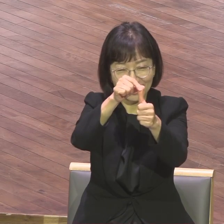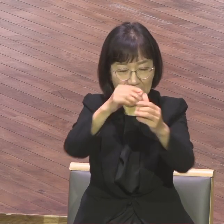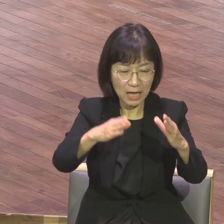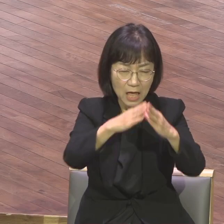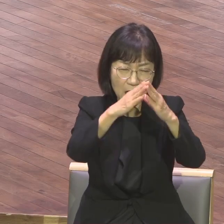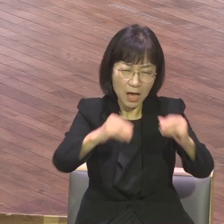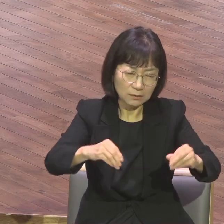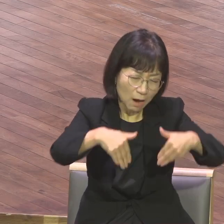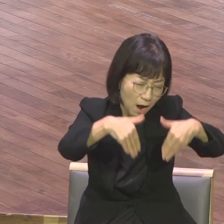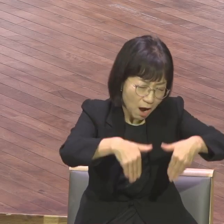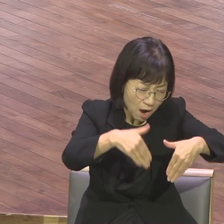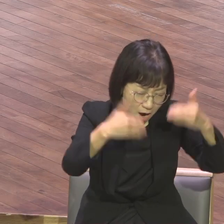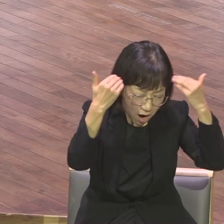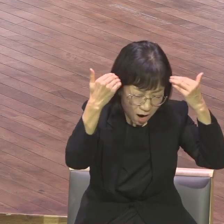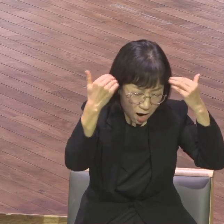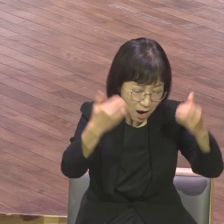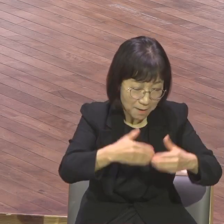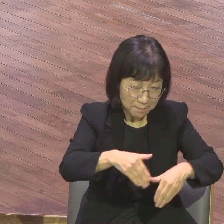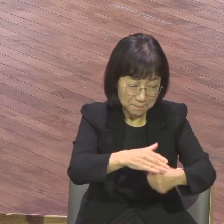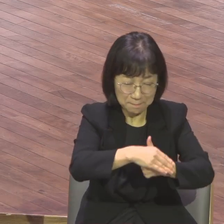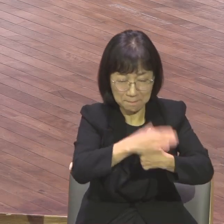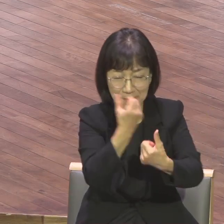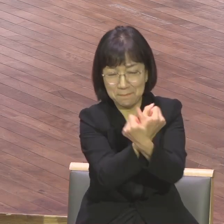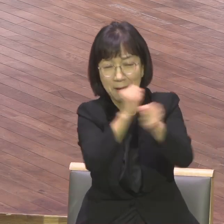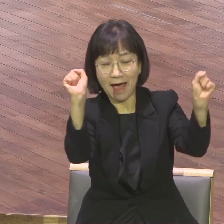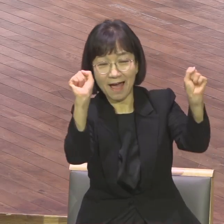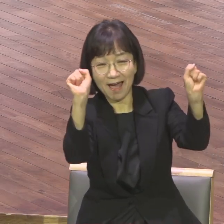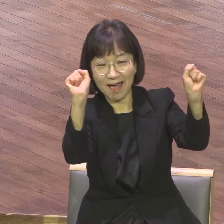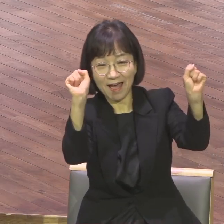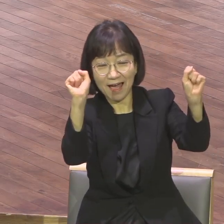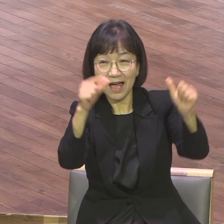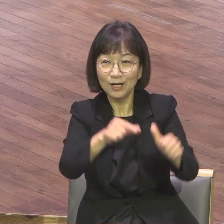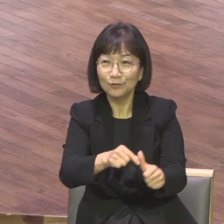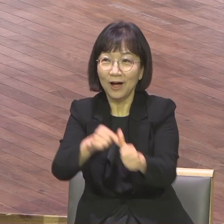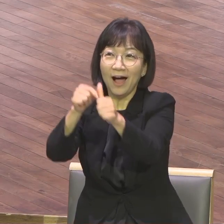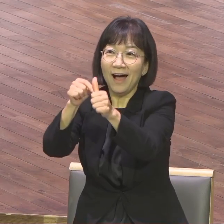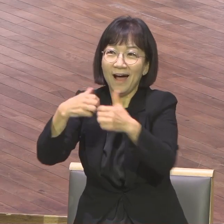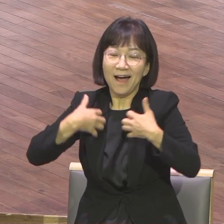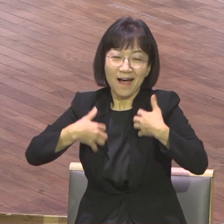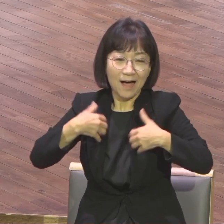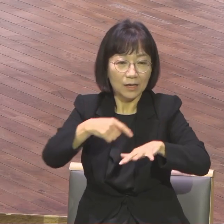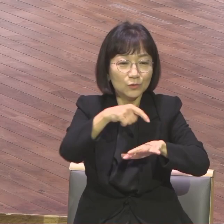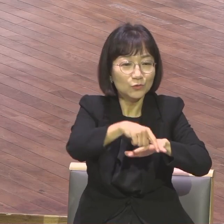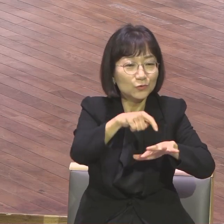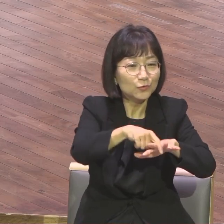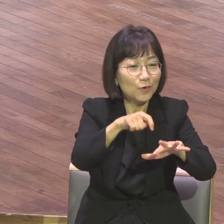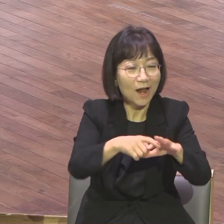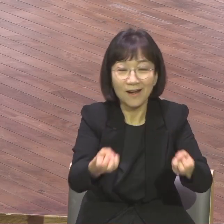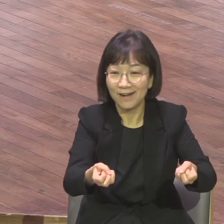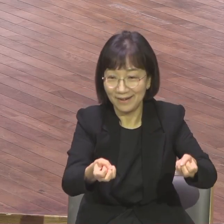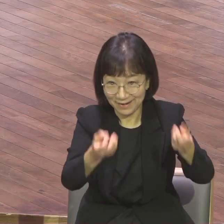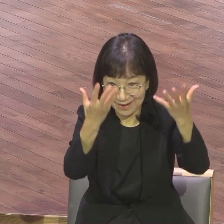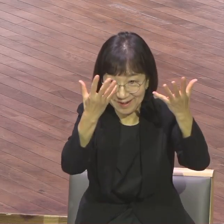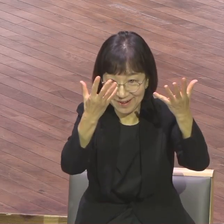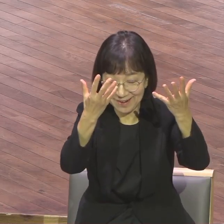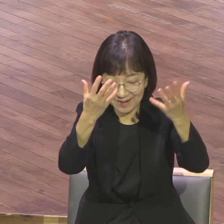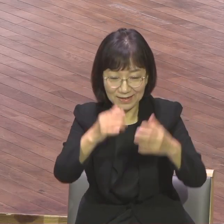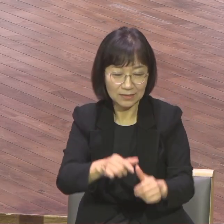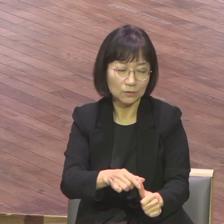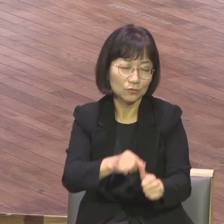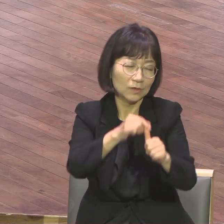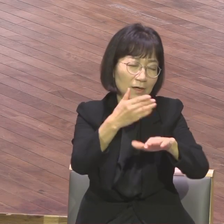노예에서 빠져나온 해방, 이 구원, 구원받은 거 유월절, 유월절에는 이 구원의 감격. 그